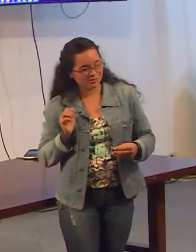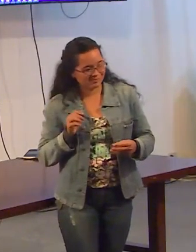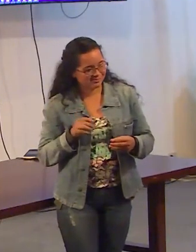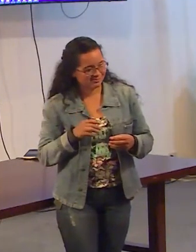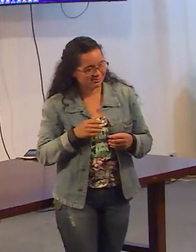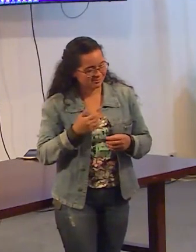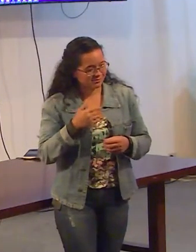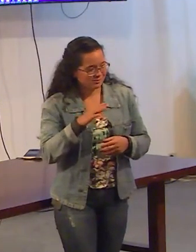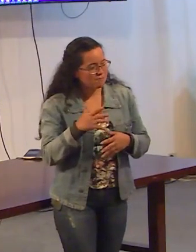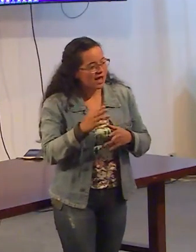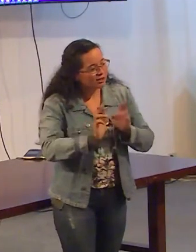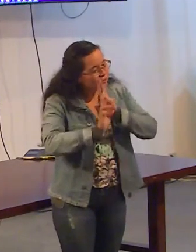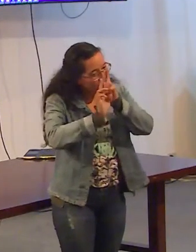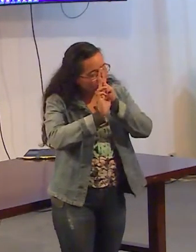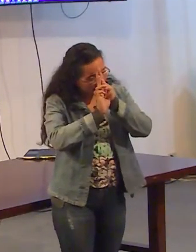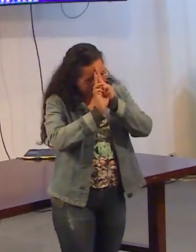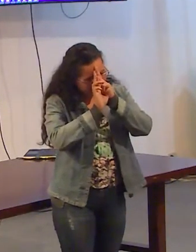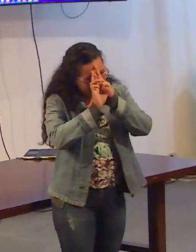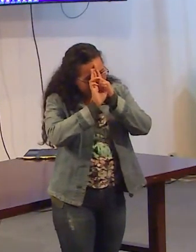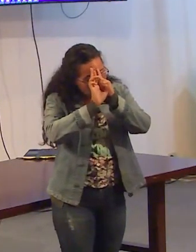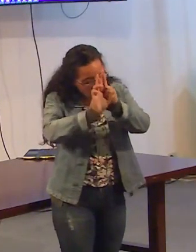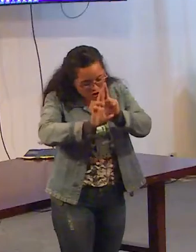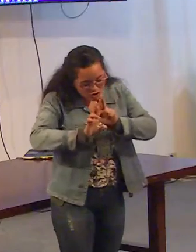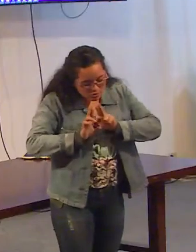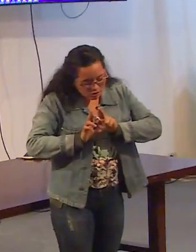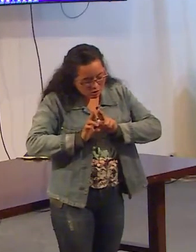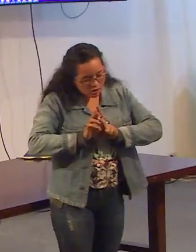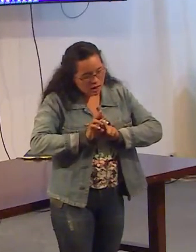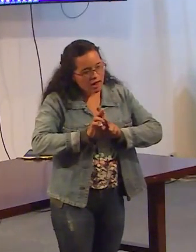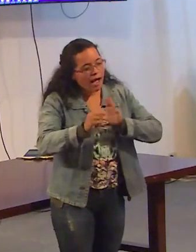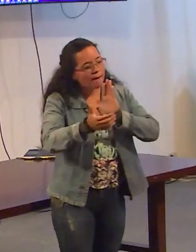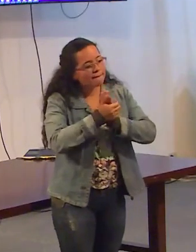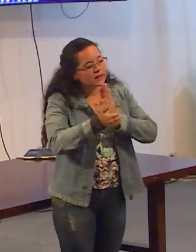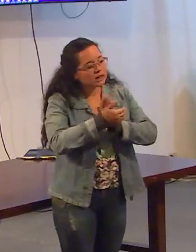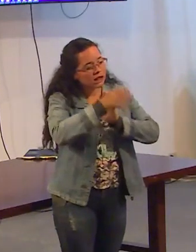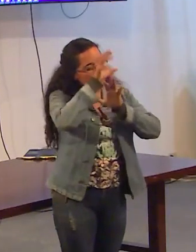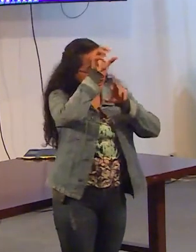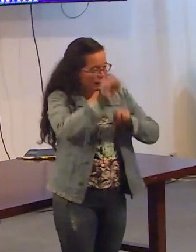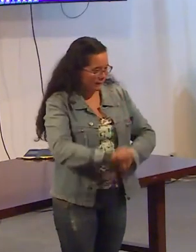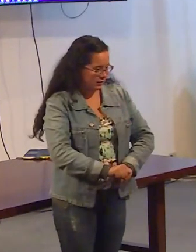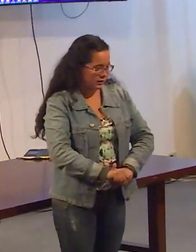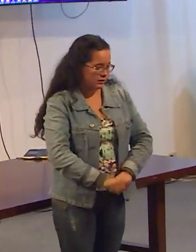ese mismo reconocimiento de habilidades y capacidades.